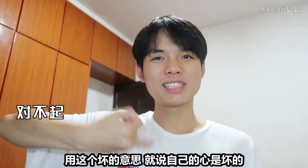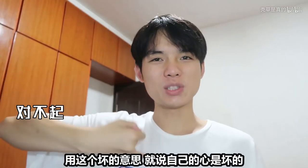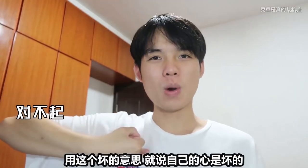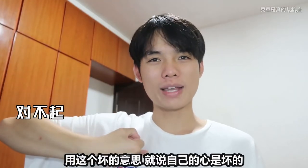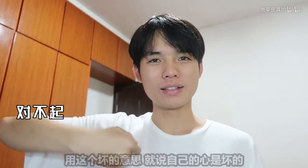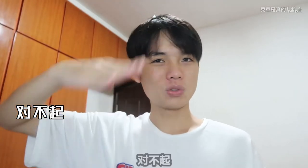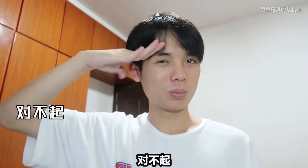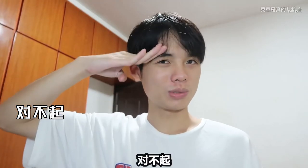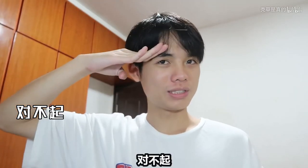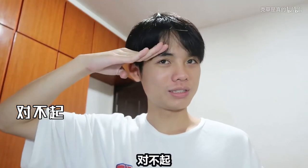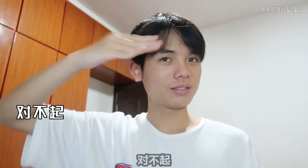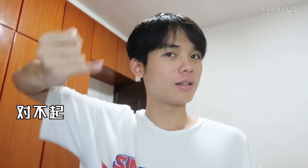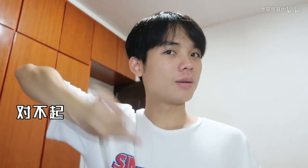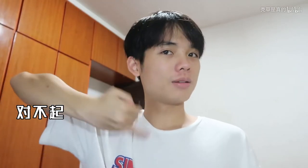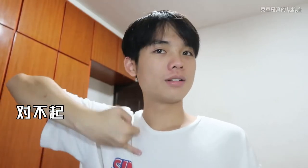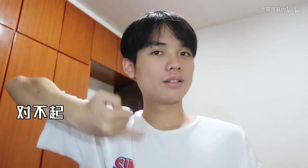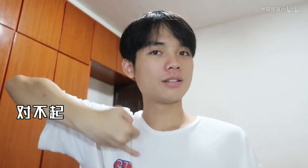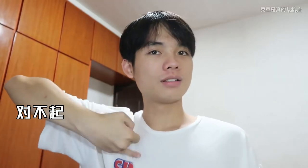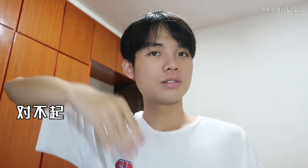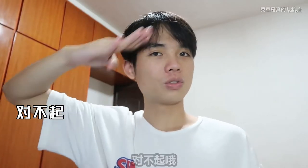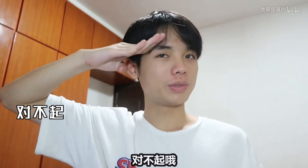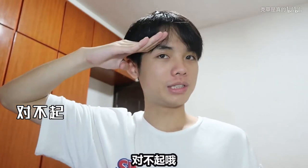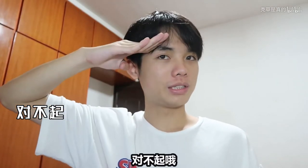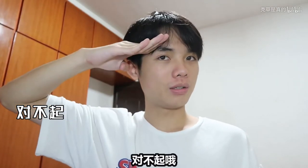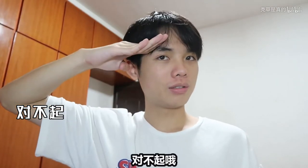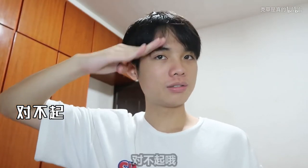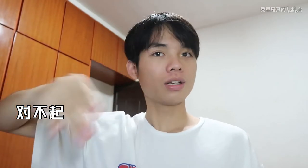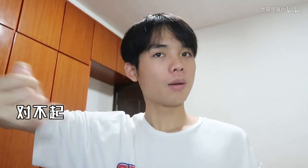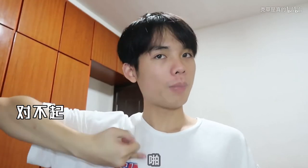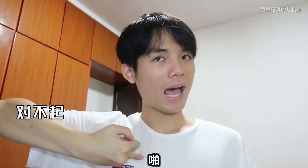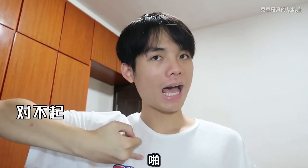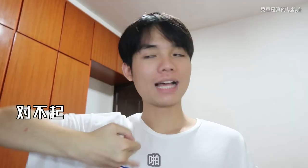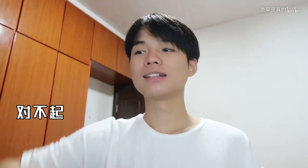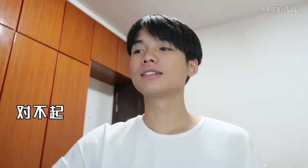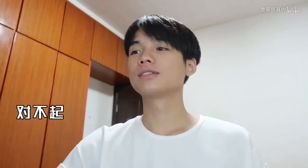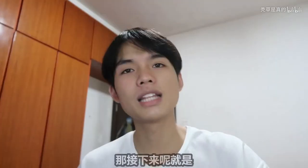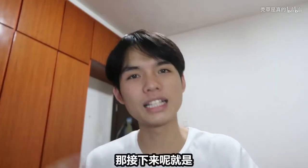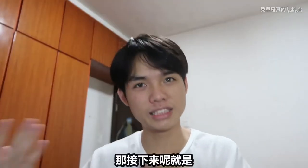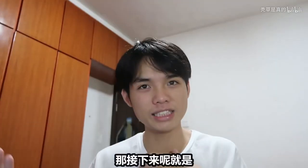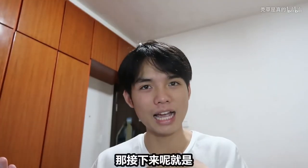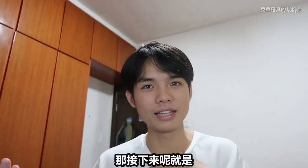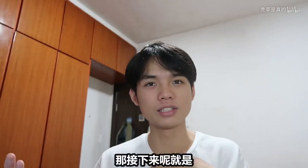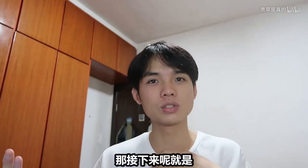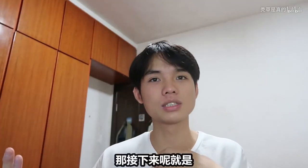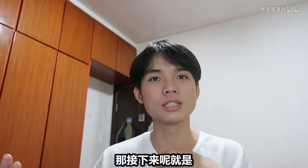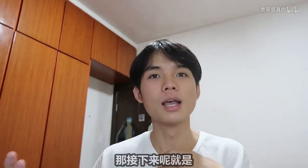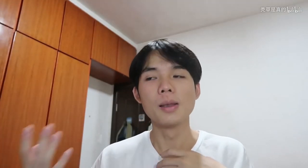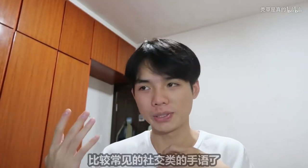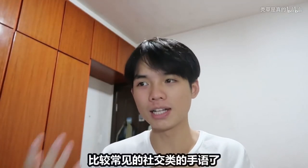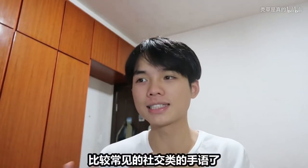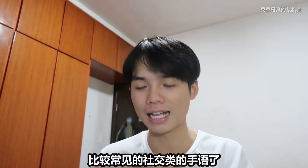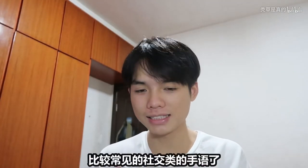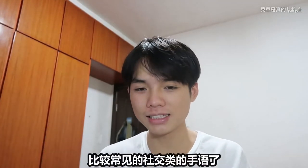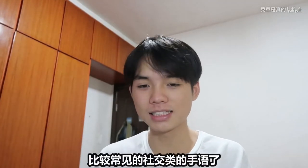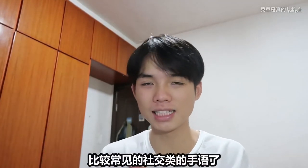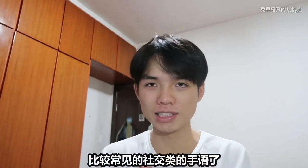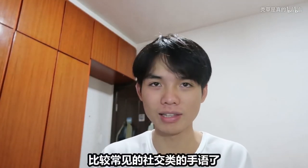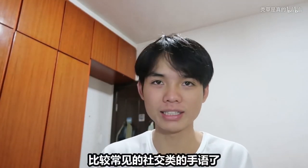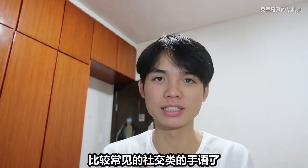是坏的，对不起，对不起哦。那接下来呢就是比较常见的社交类的